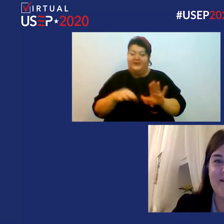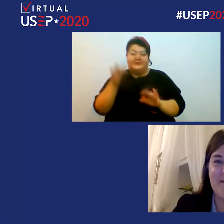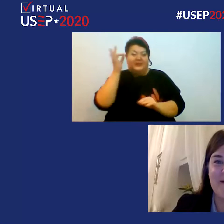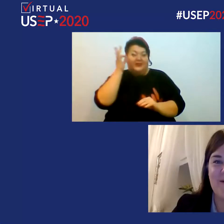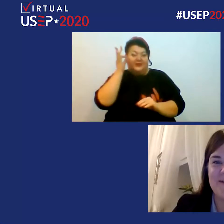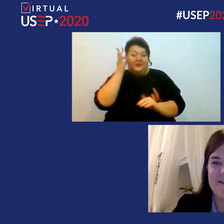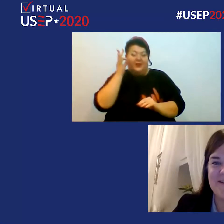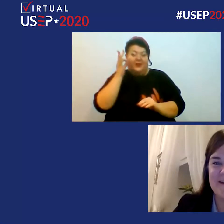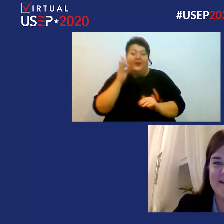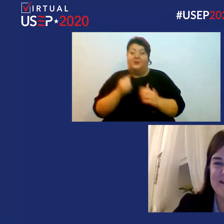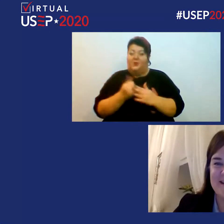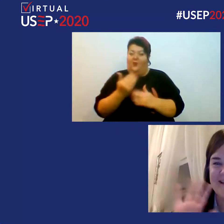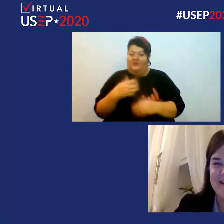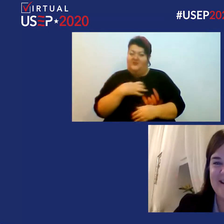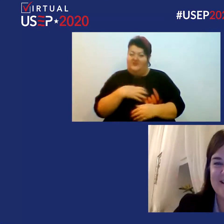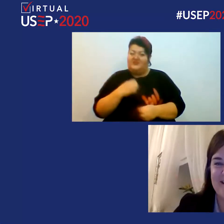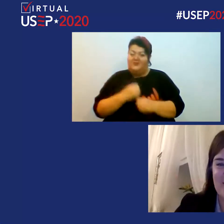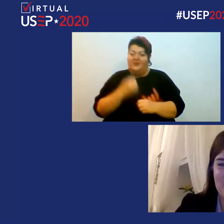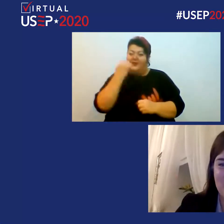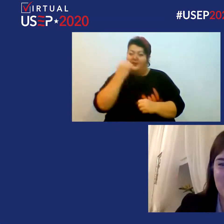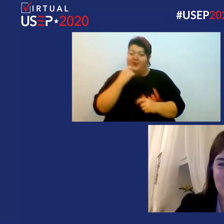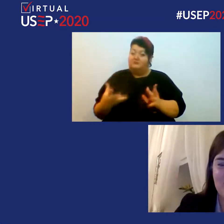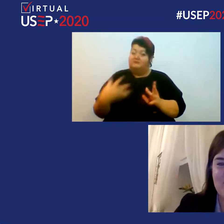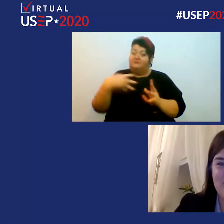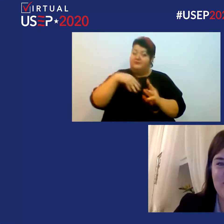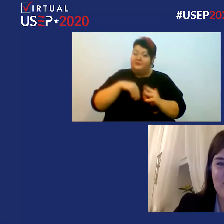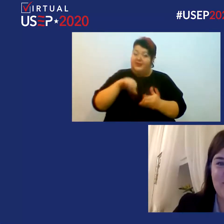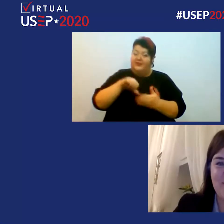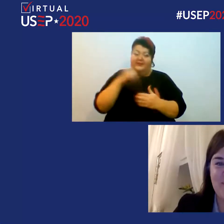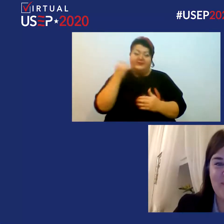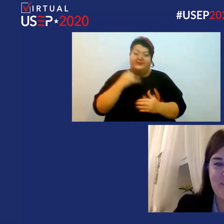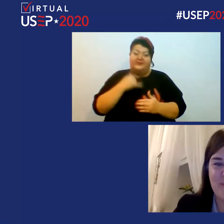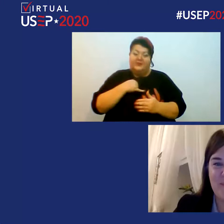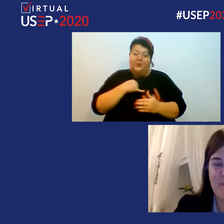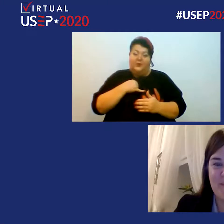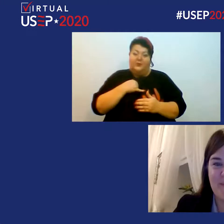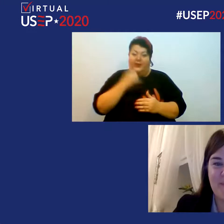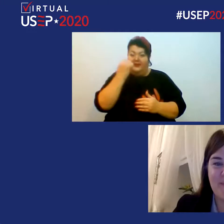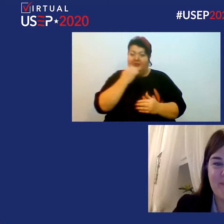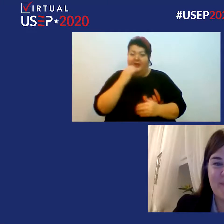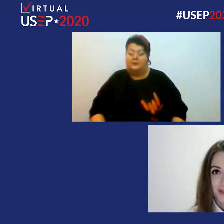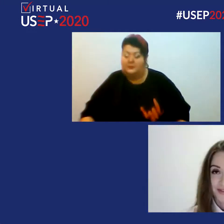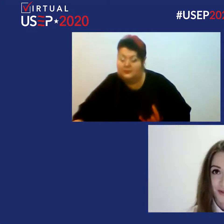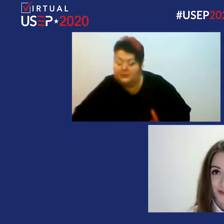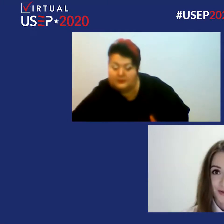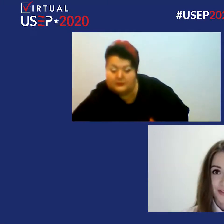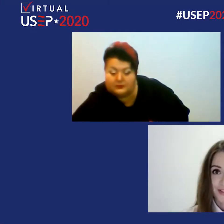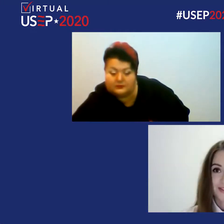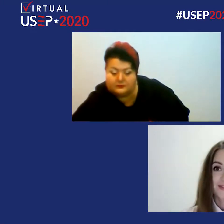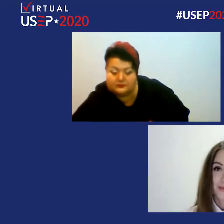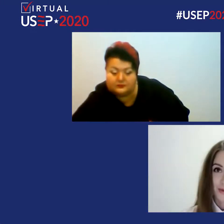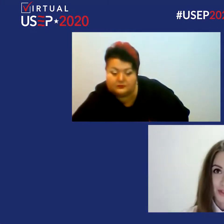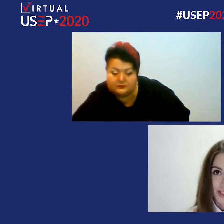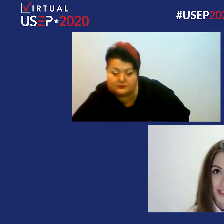in. I will now hand it Thanks, back over everyone. to Elisa. Thanks, Sarah. Мали змогу послухати, як соціальні мережі